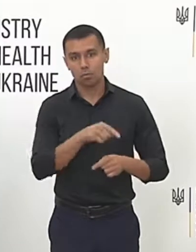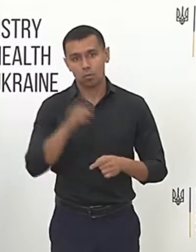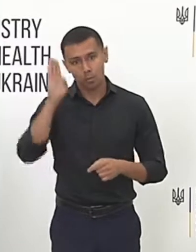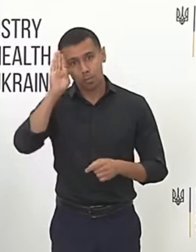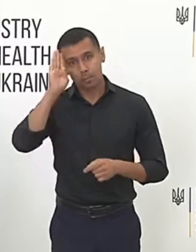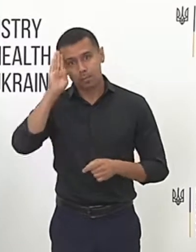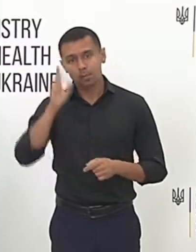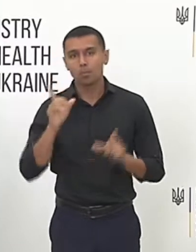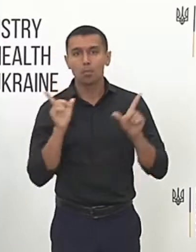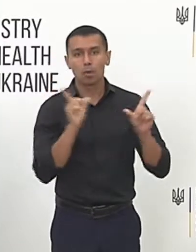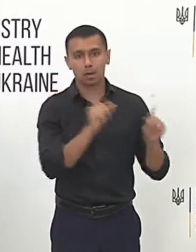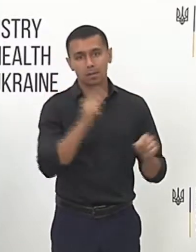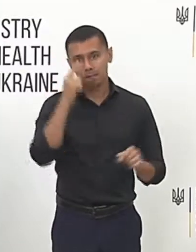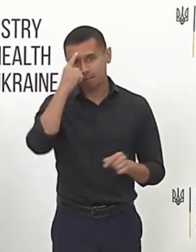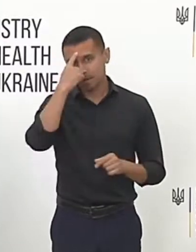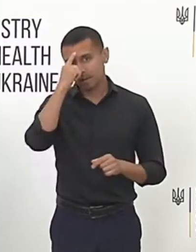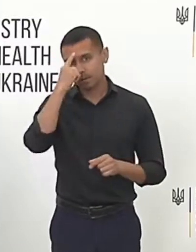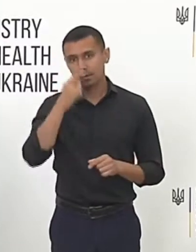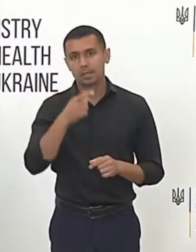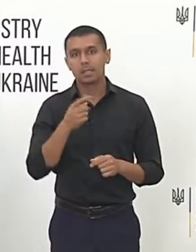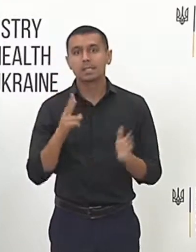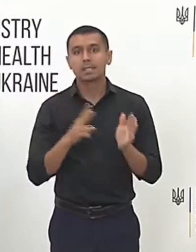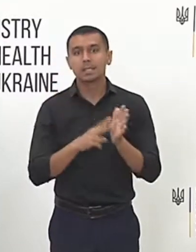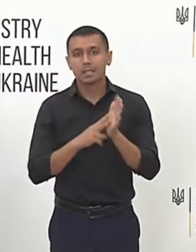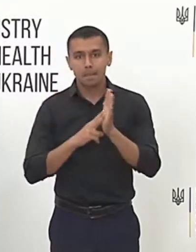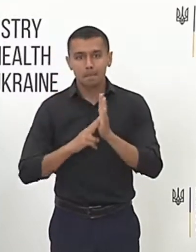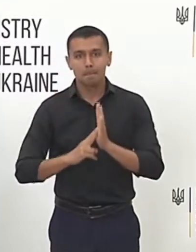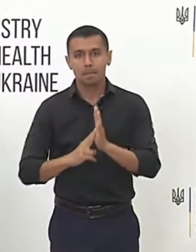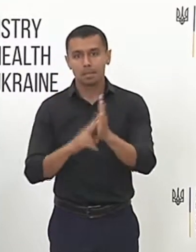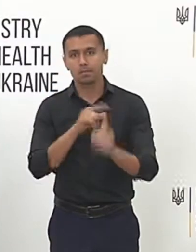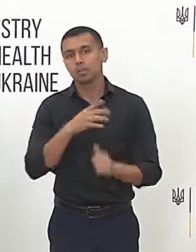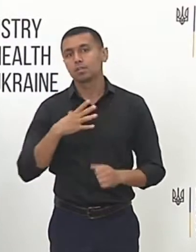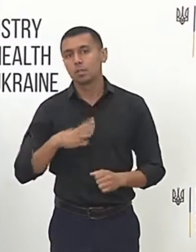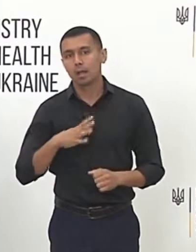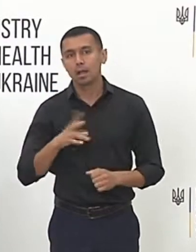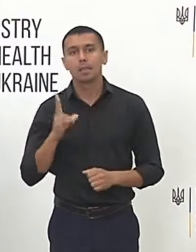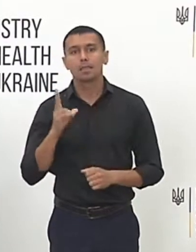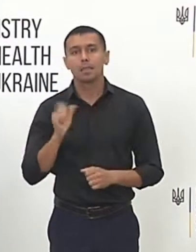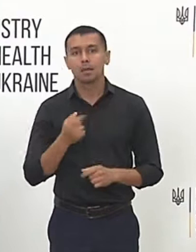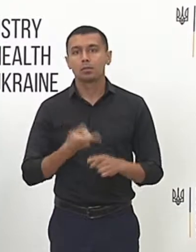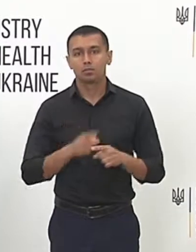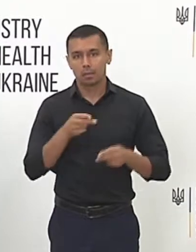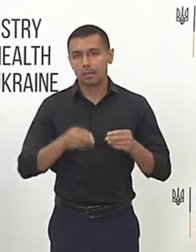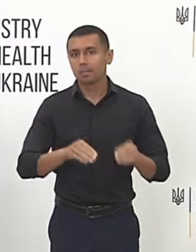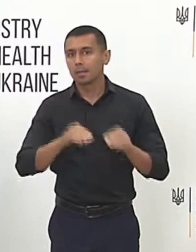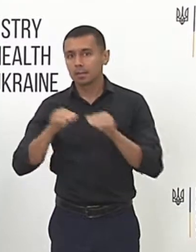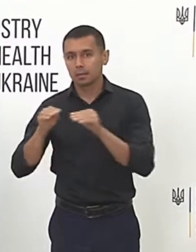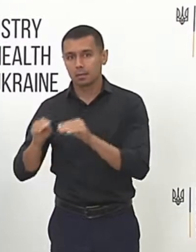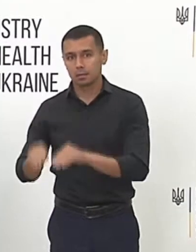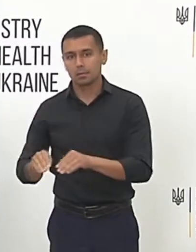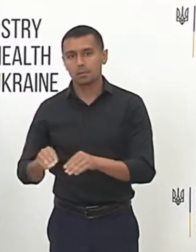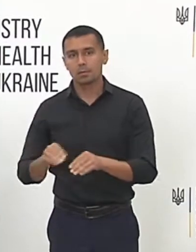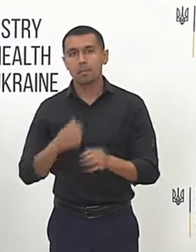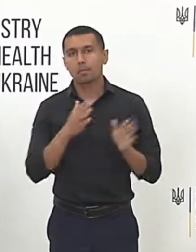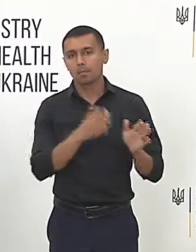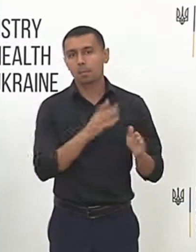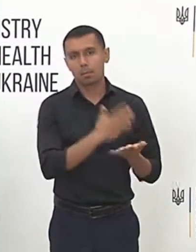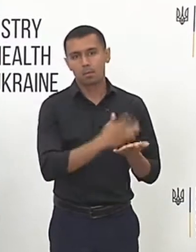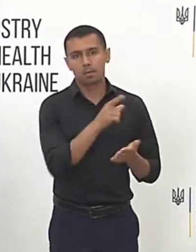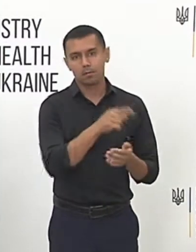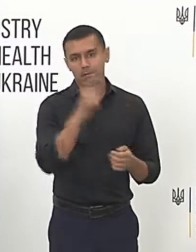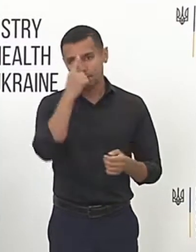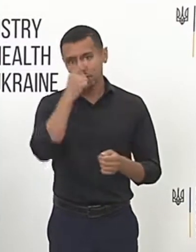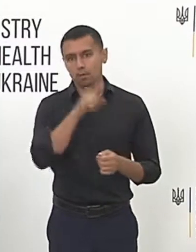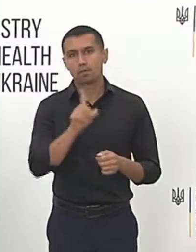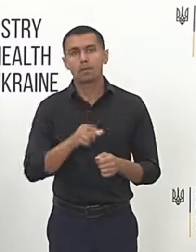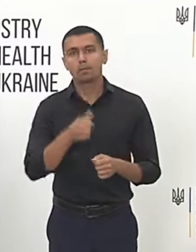хлопчика, виїхала в Індію. 7 місяців вони чекали на цю трансплантацію, перебуваючи